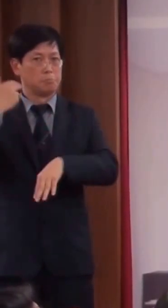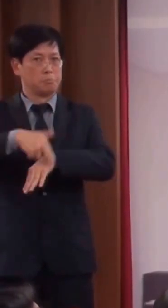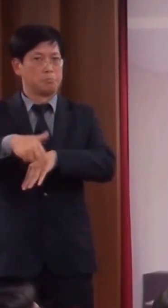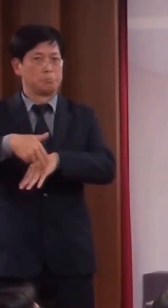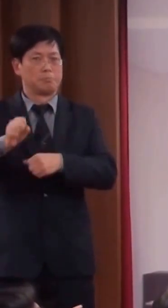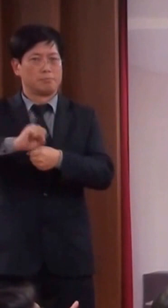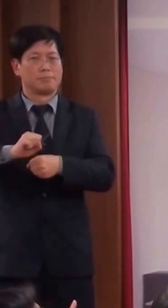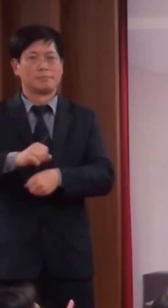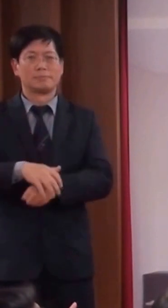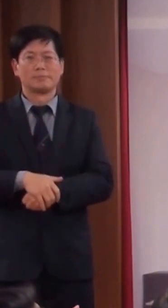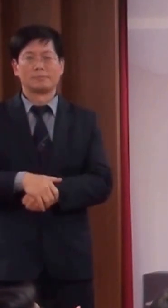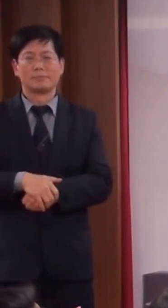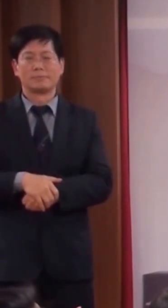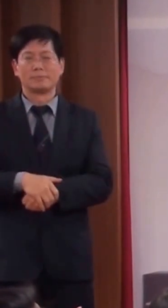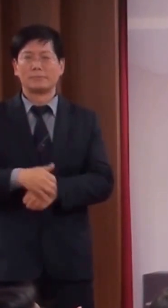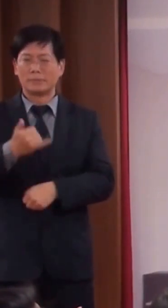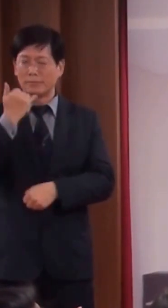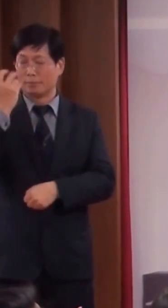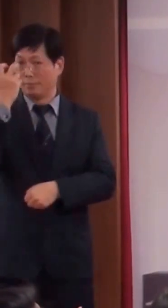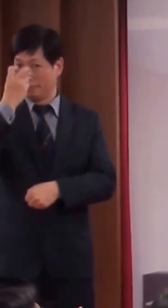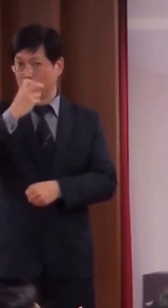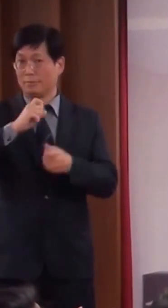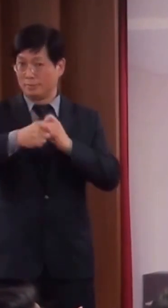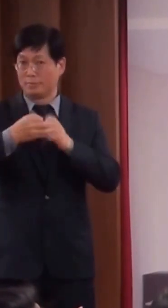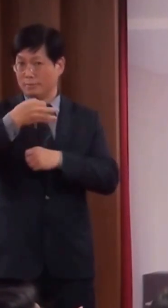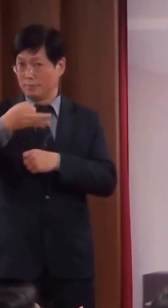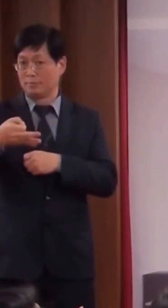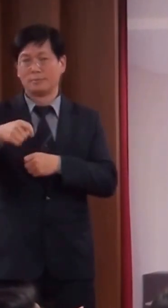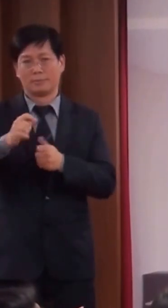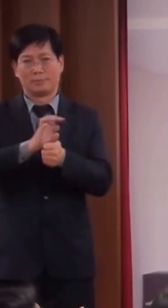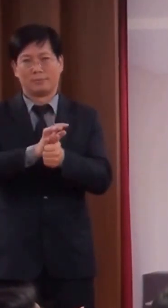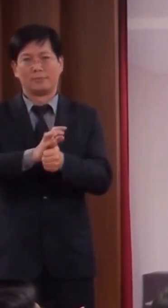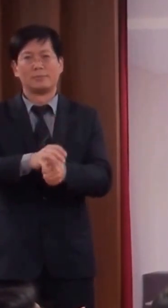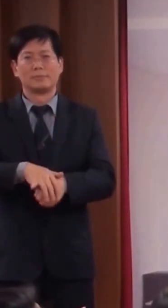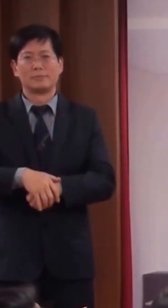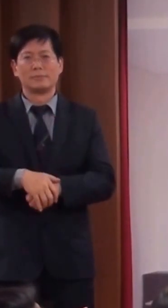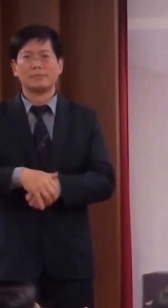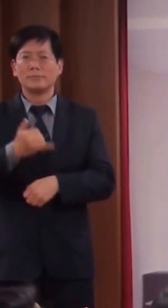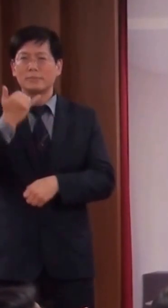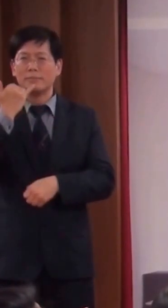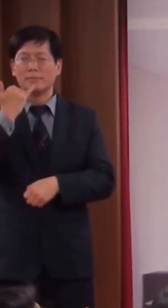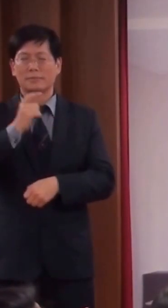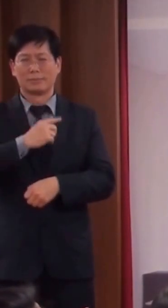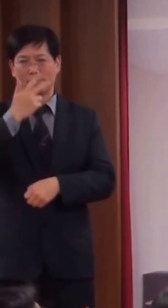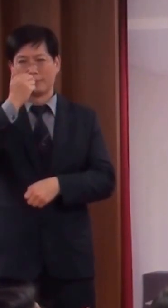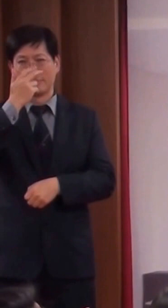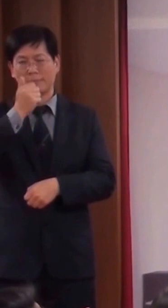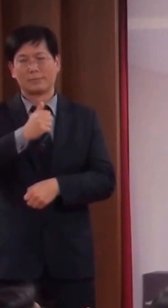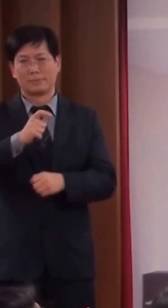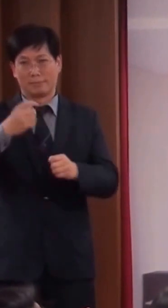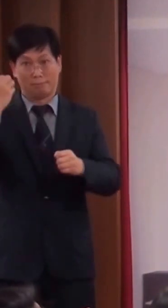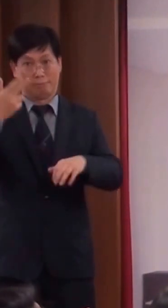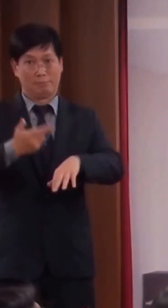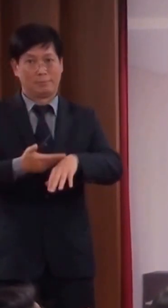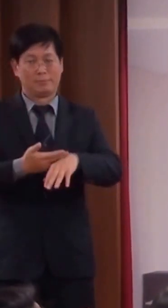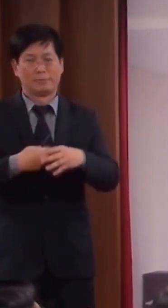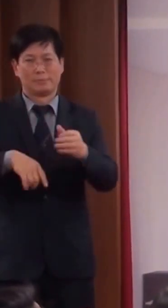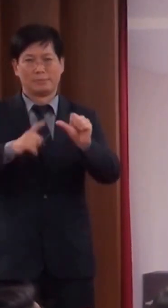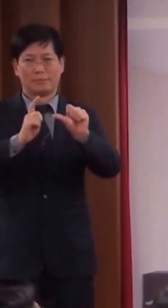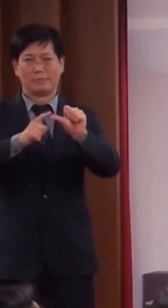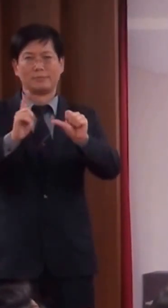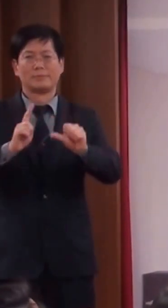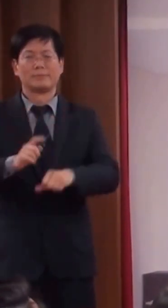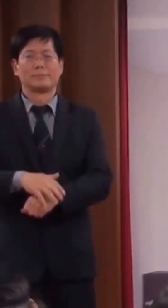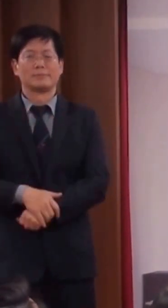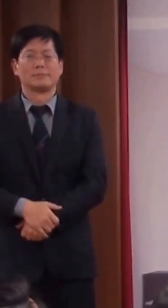的这个查缴税的这个方式，让民众呢可以呢特别的方便。 这是新招，好，再来第五招